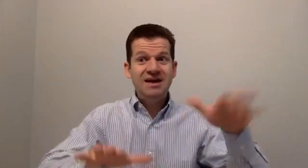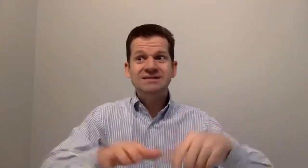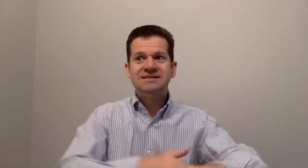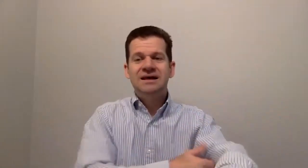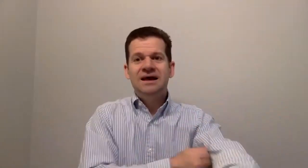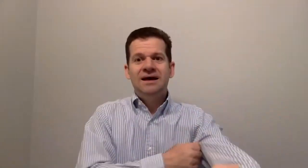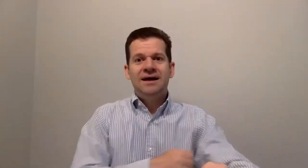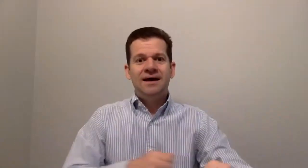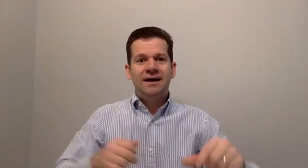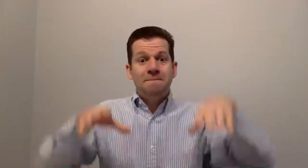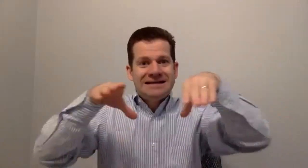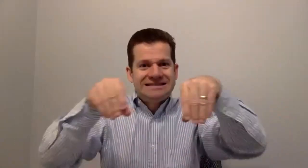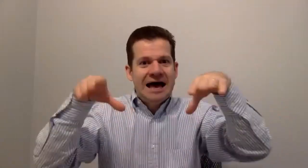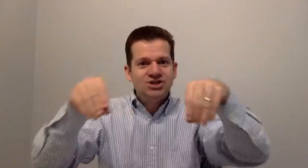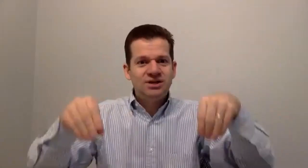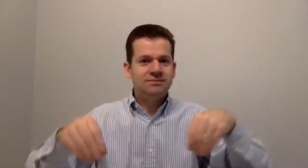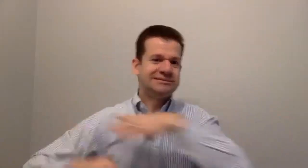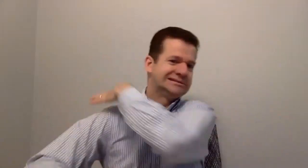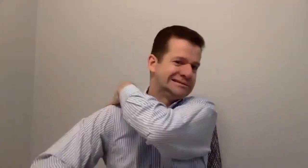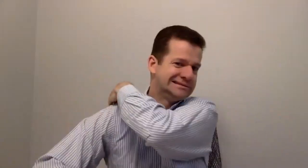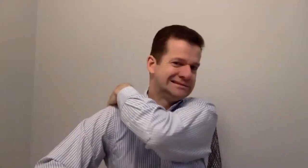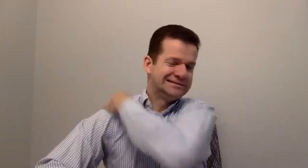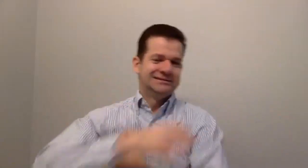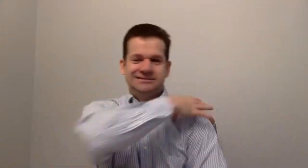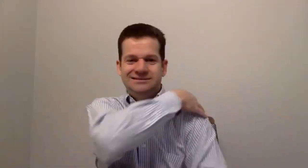Talvez massagem.